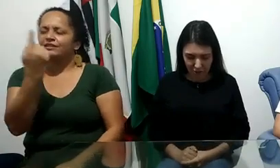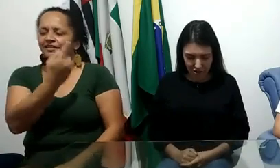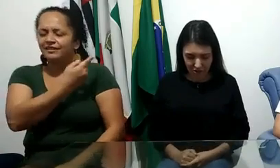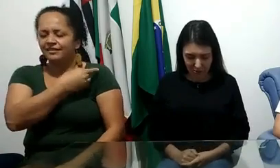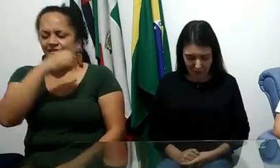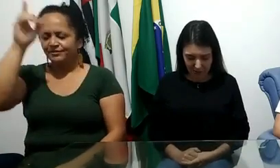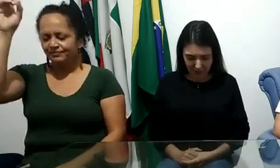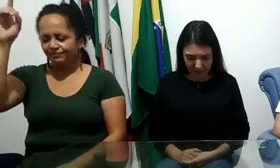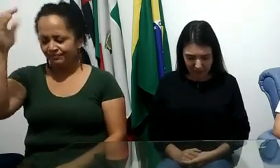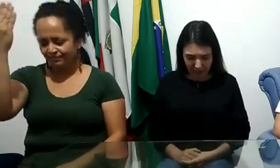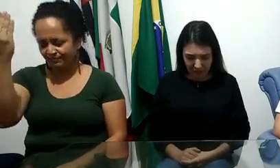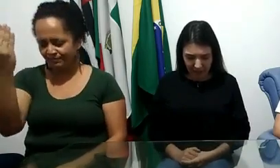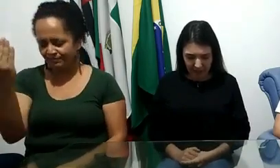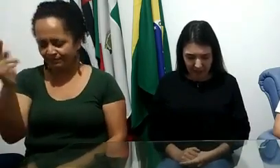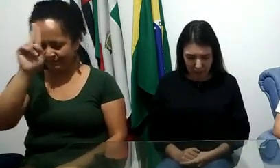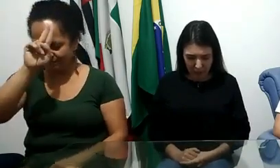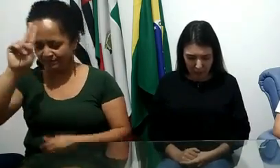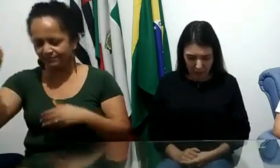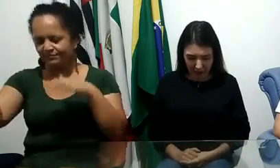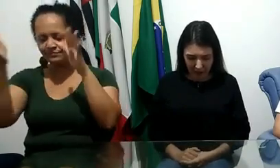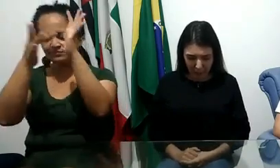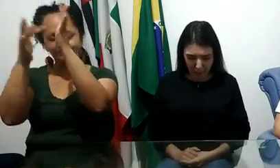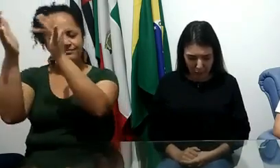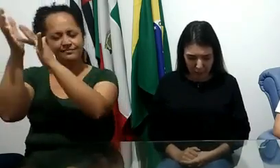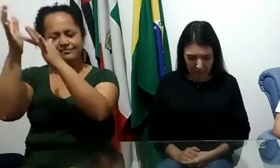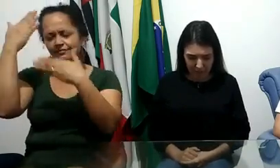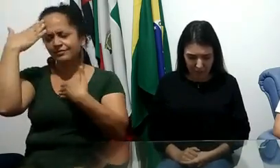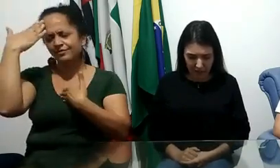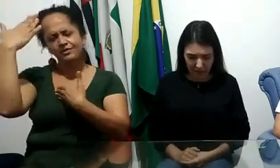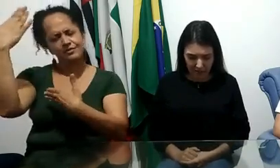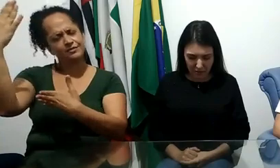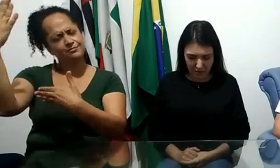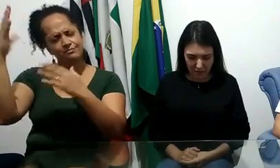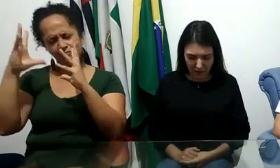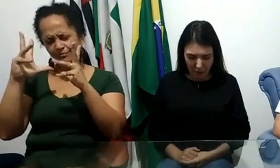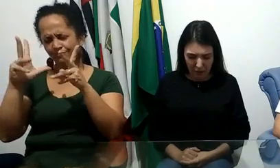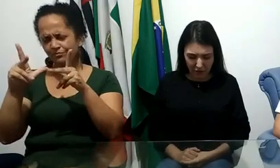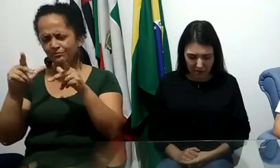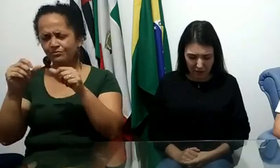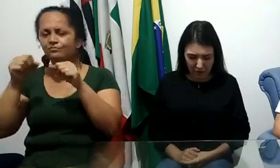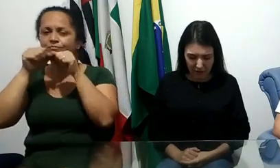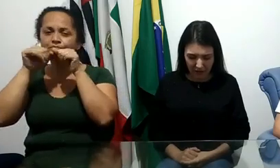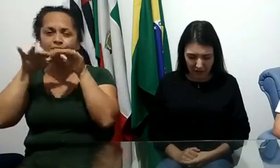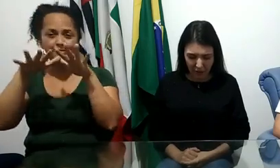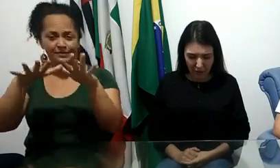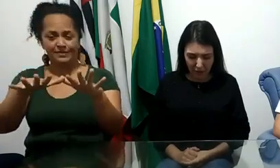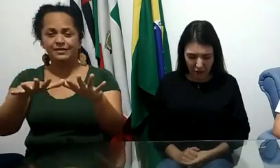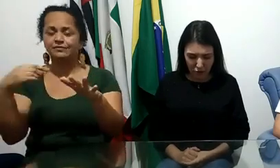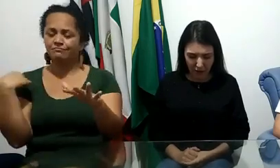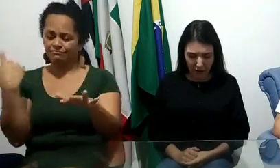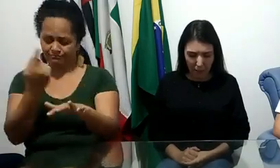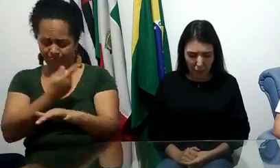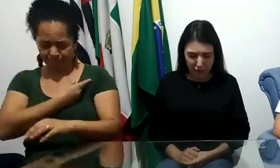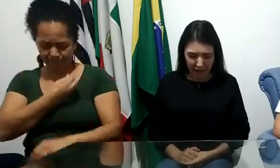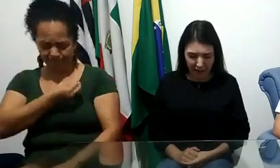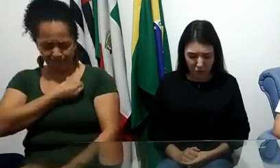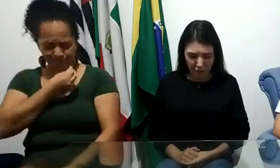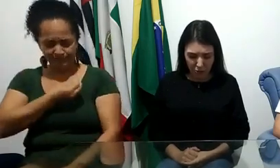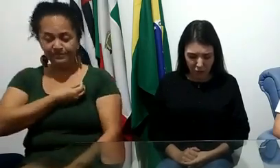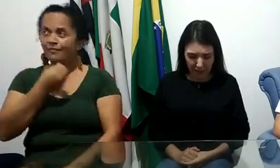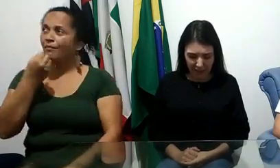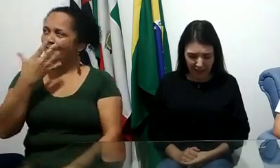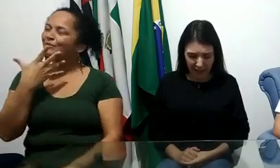nome de Jesus. Te agradecemos, ó Pai, por todas as bênçãos, pela nossa vida, pela tua